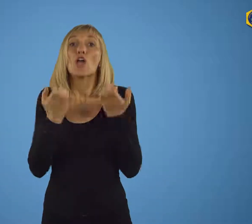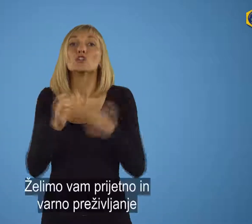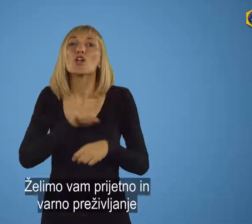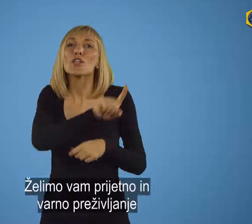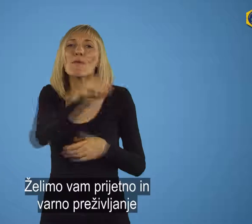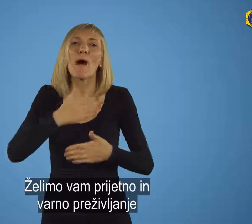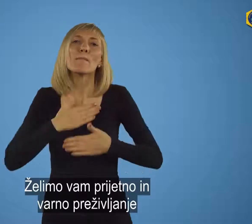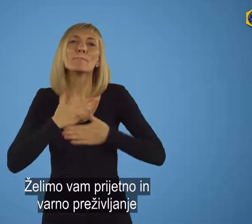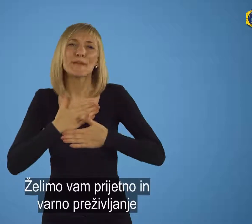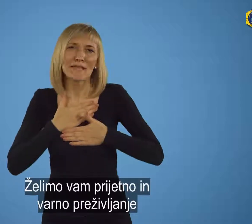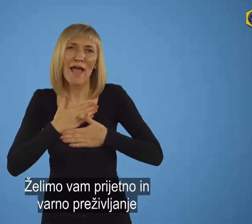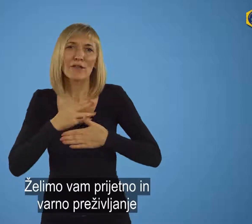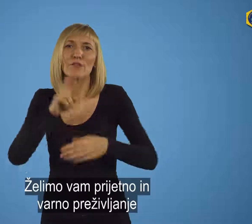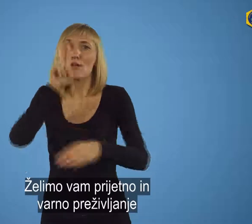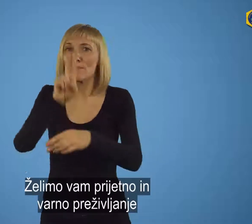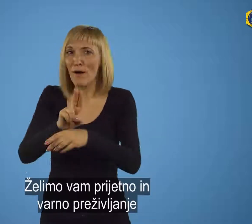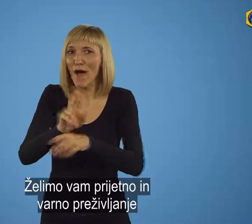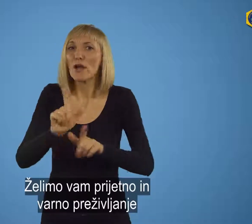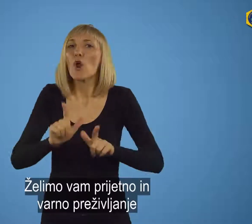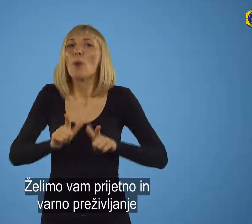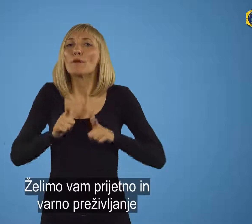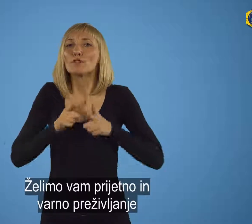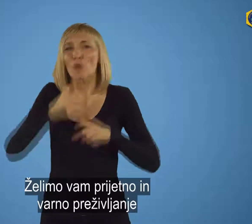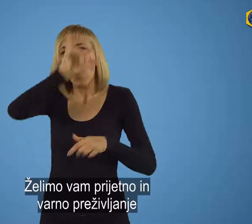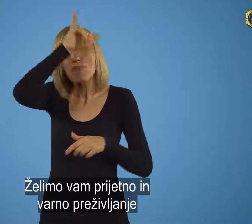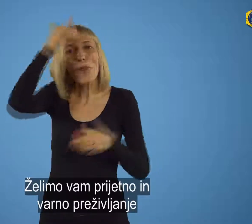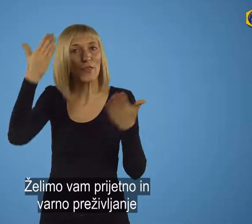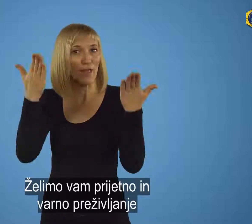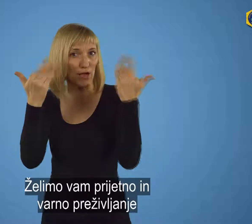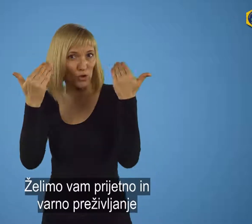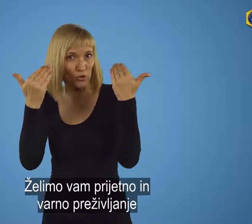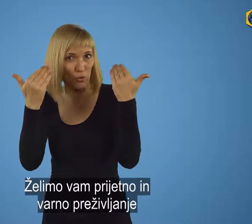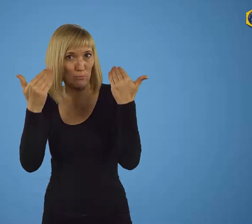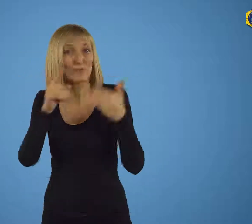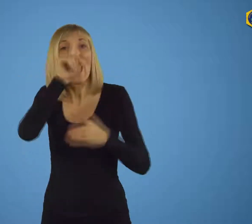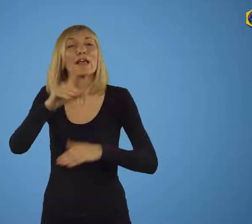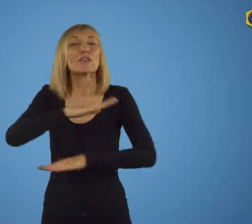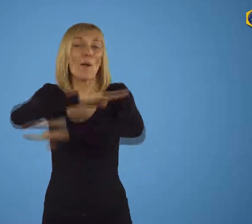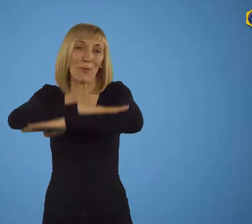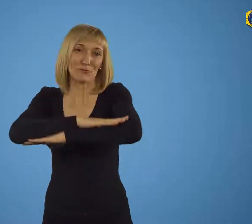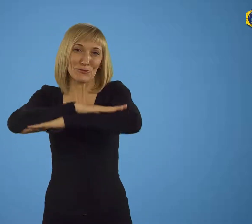Želimo vam prijetno in varno preživljanje poletnega dopusta in počitnic.